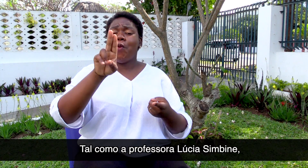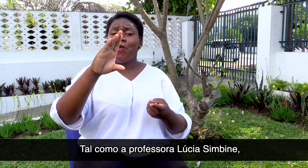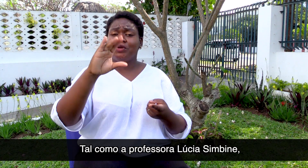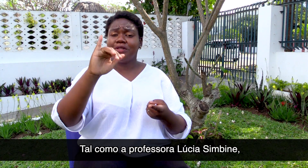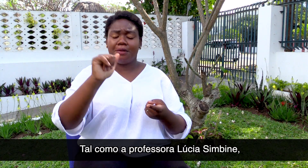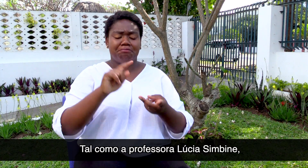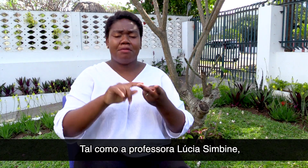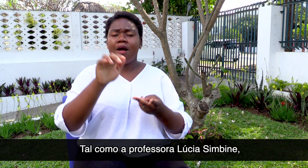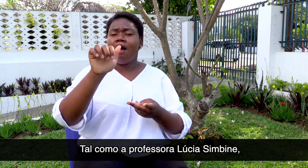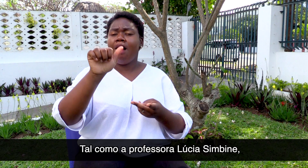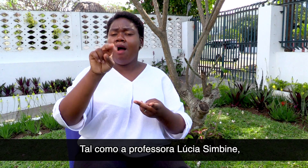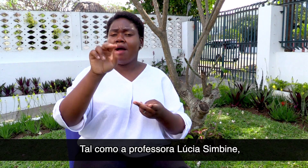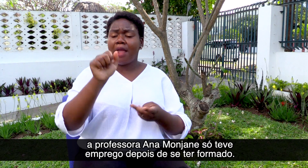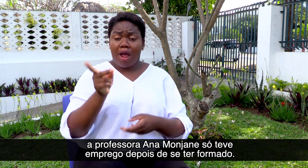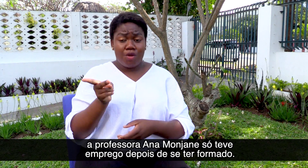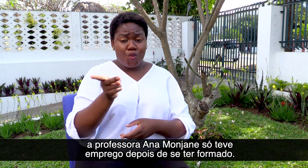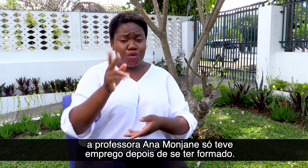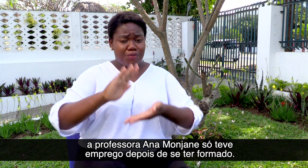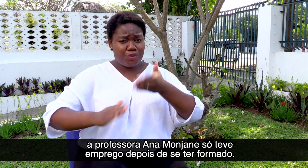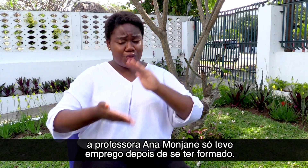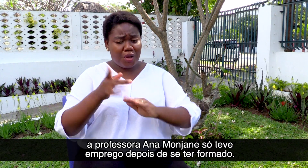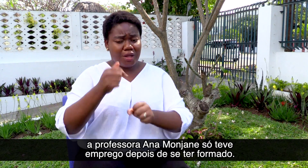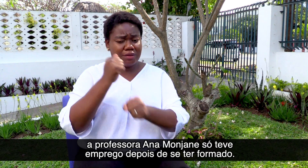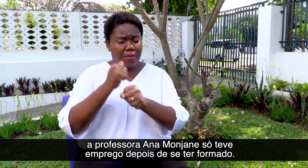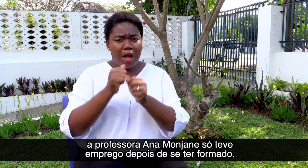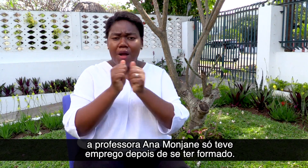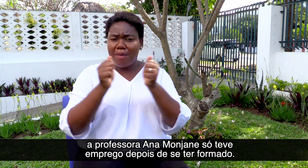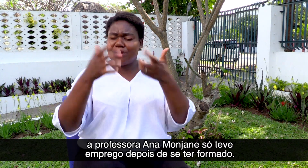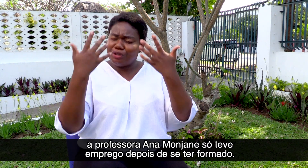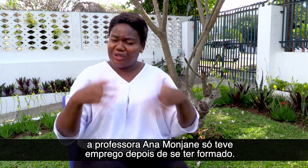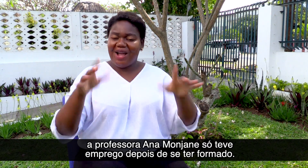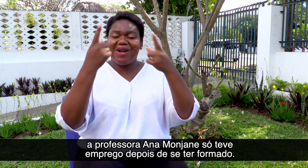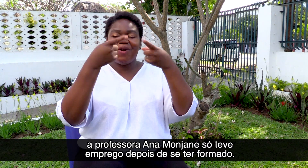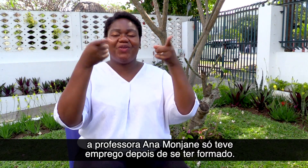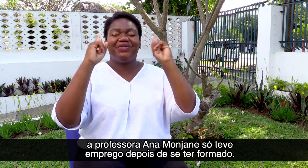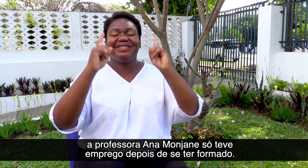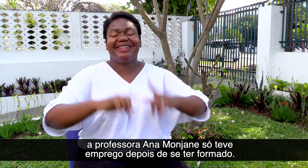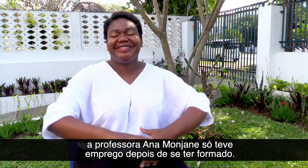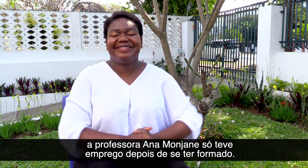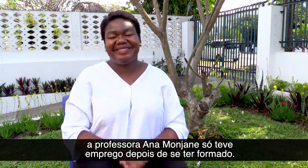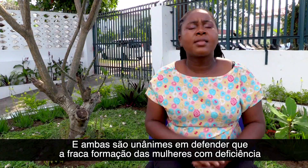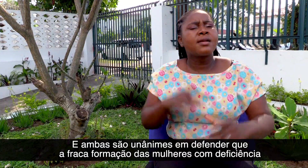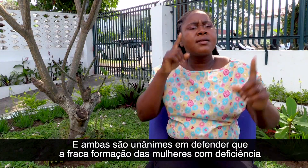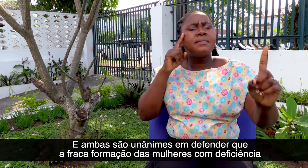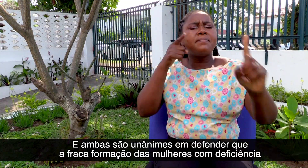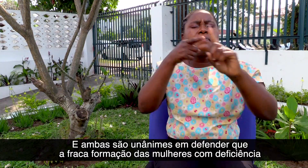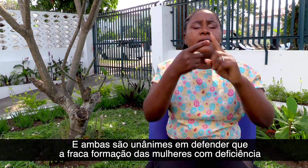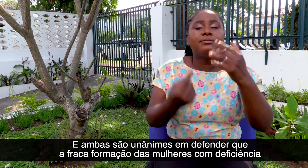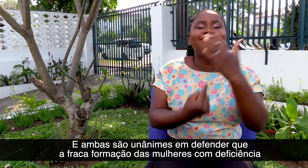a professora Lúcia Simbine, a professora Ana Monjane só teve emprego depois de se ter formado.